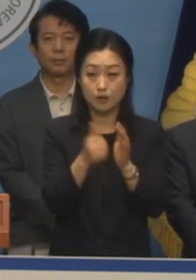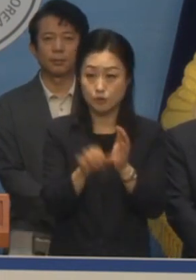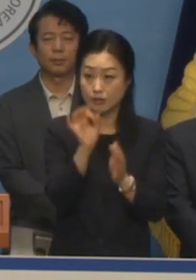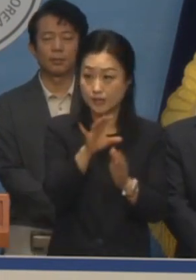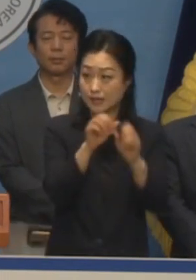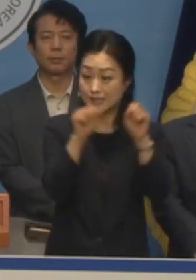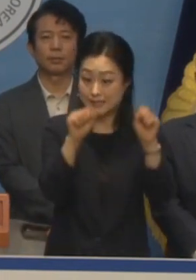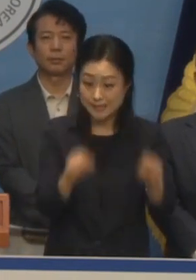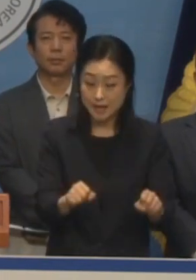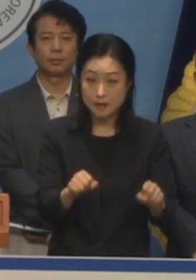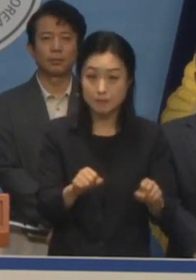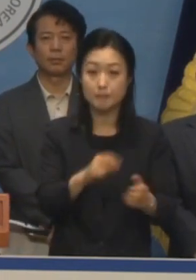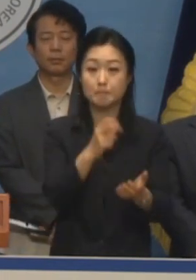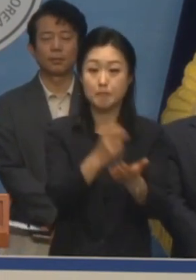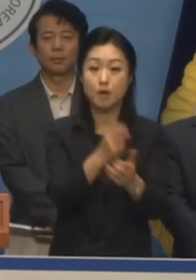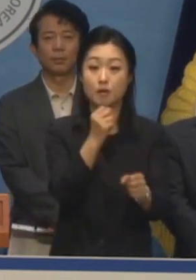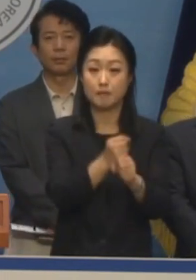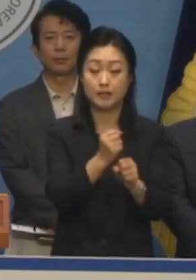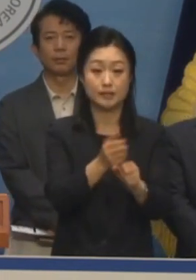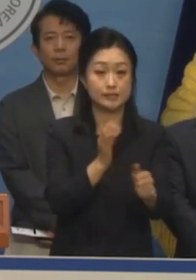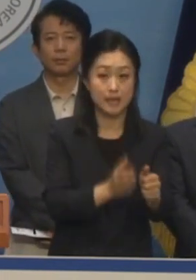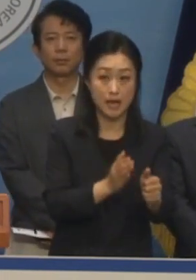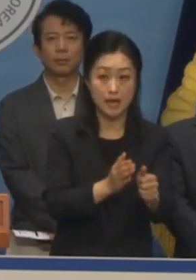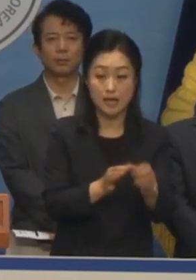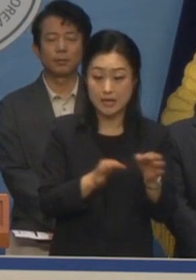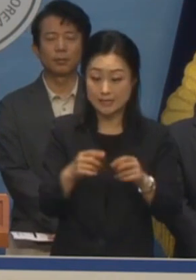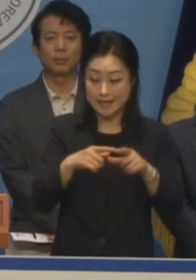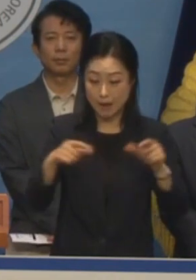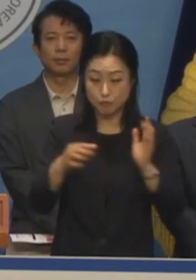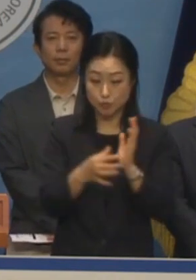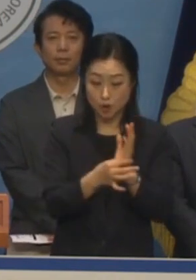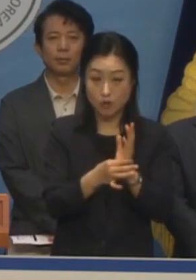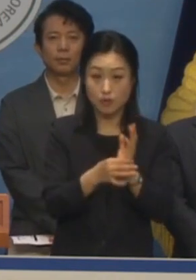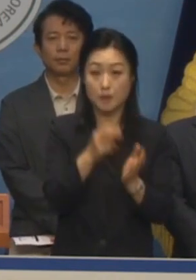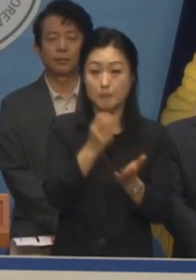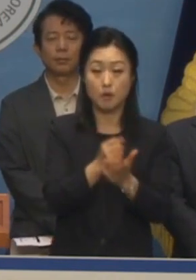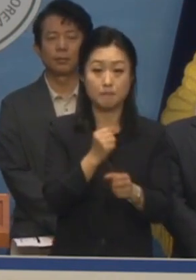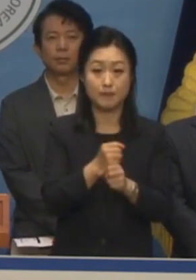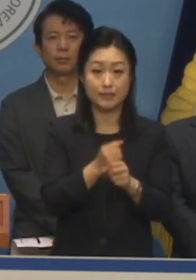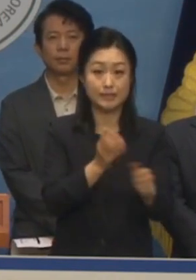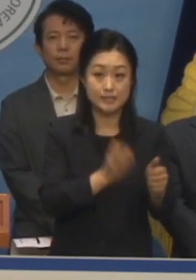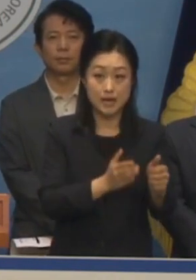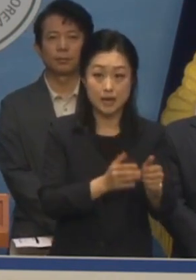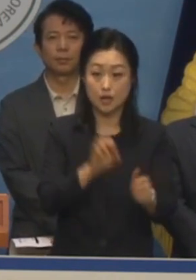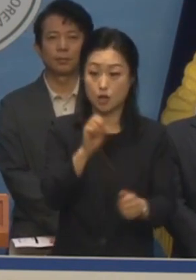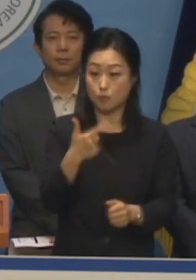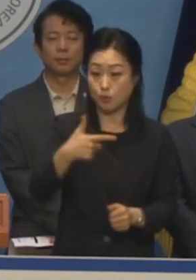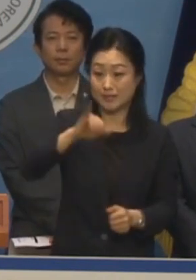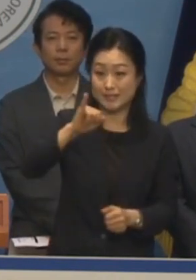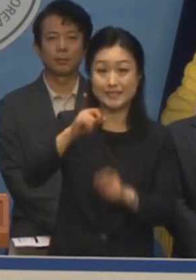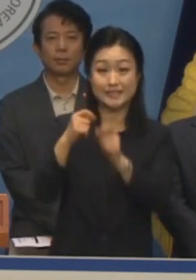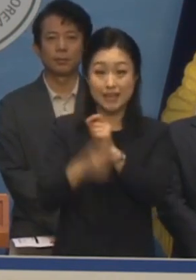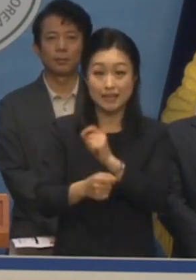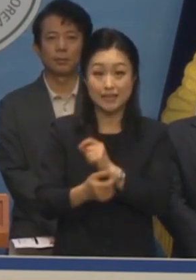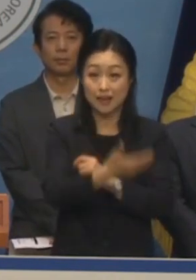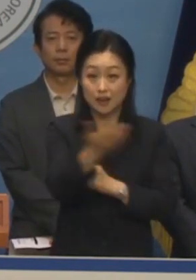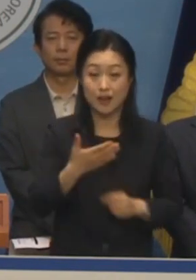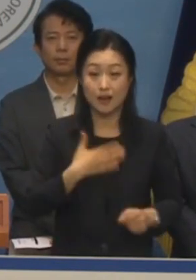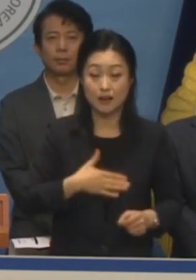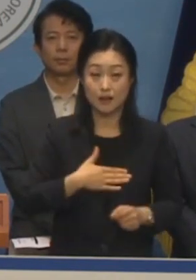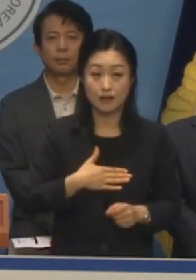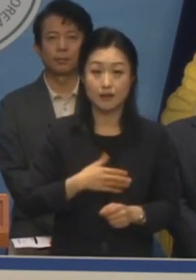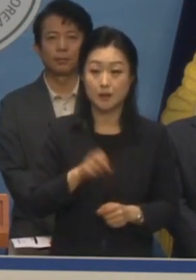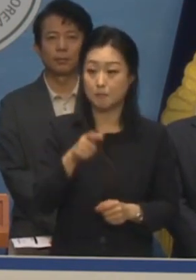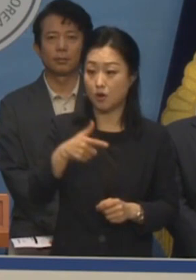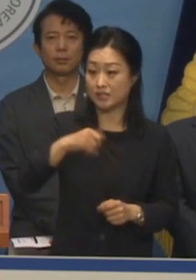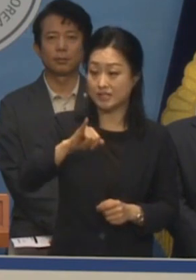법률을 개선하자, 그리고 상품권법에 관한 부분을 개선하자. 이번에 폰지 사기 이야기 다시 말씀드리지만 이미 머지 포인트